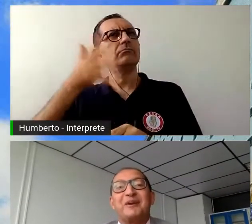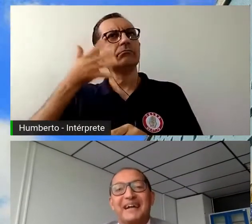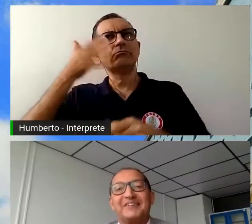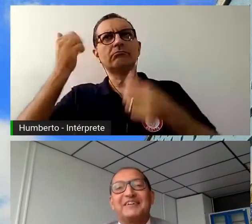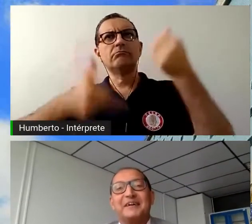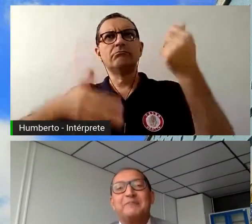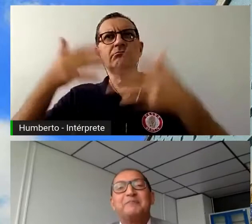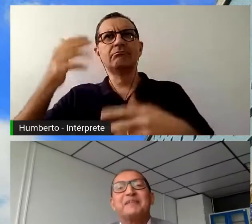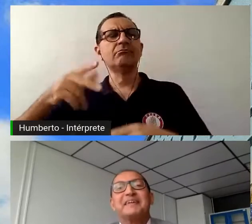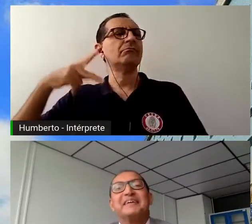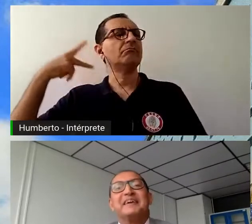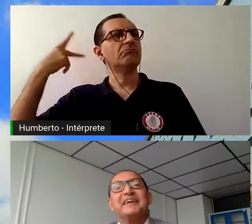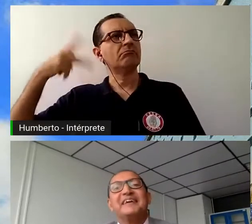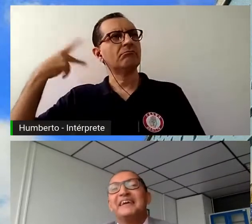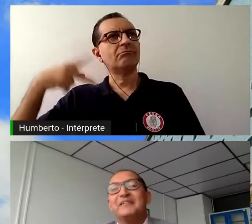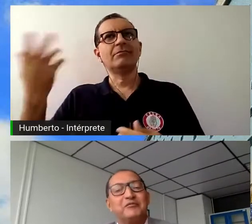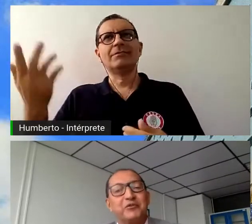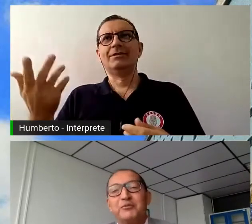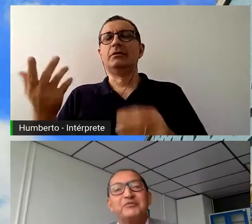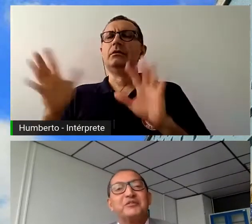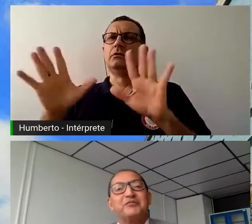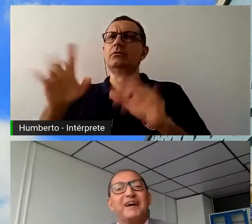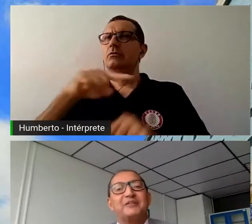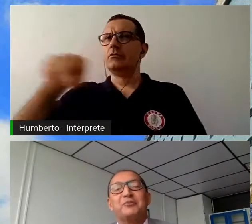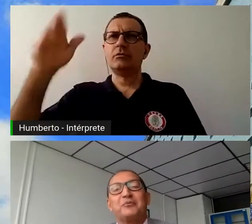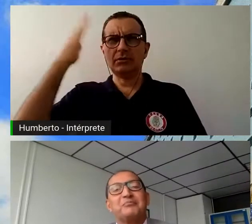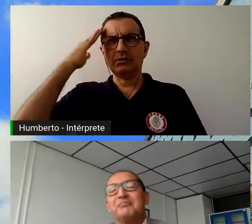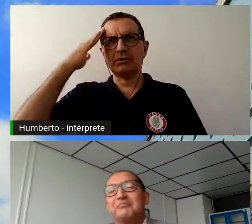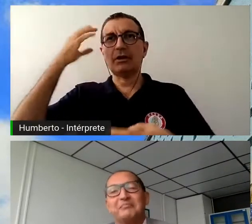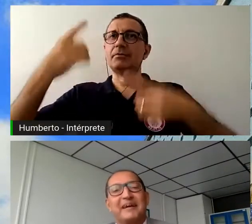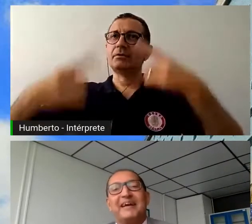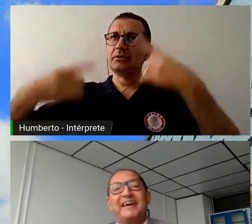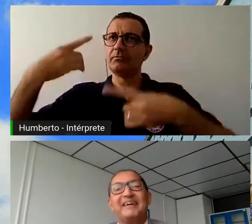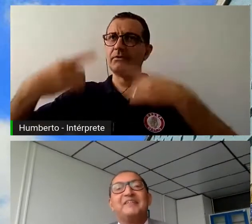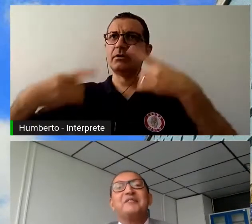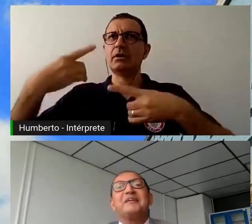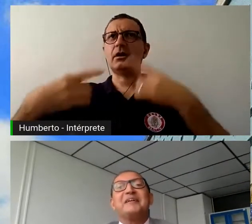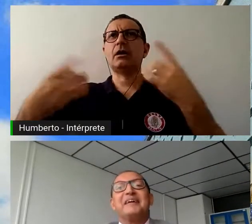gestão democrática e fomos, de fato,